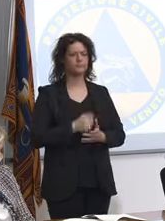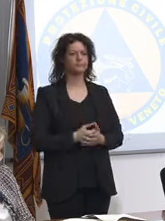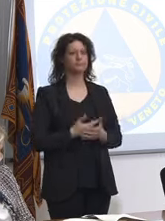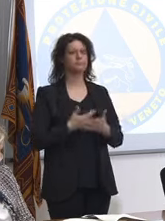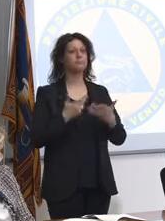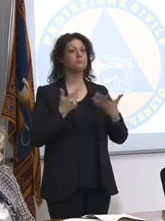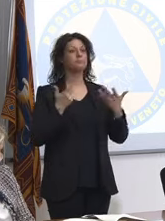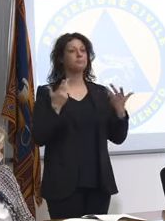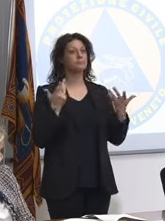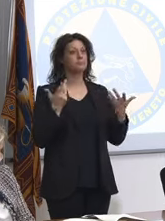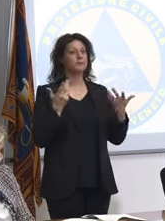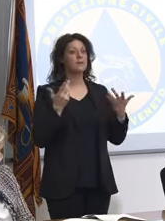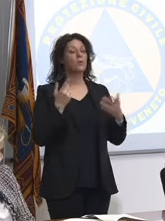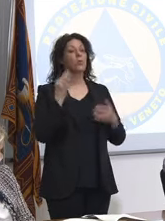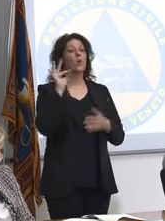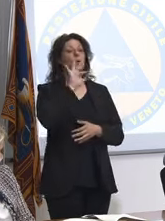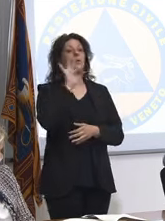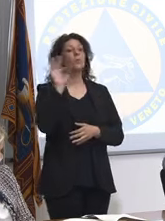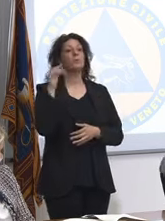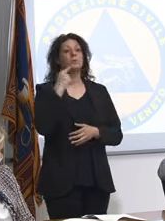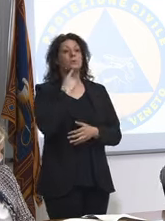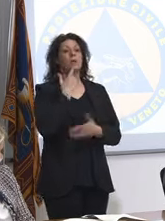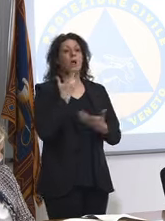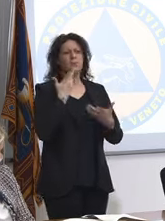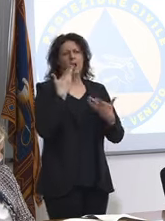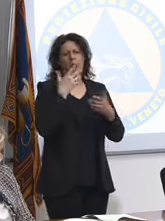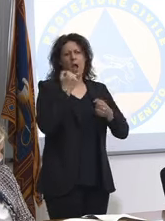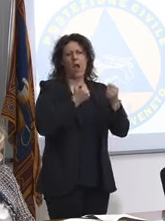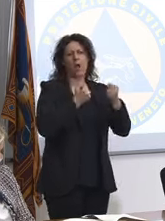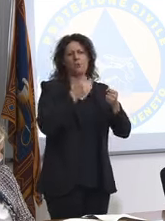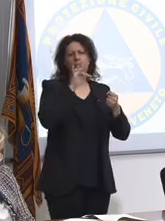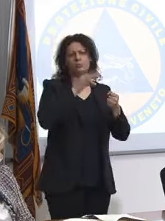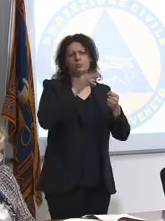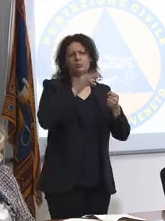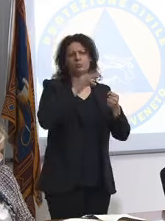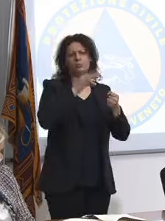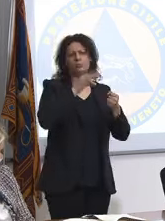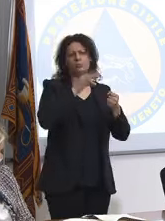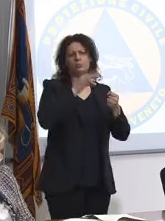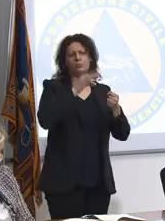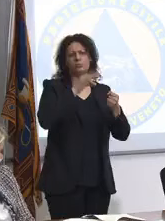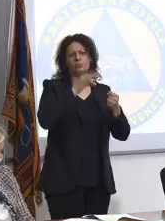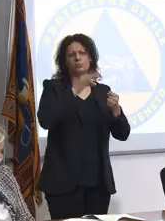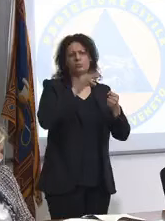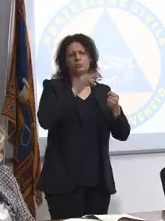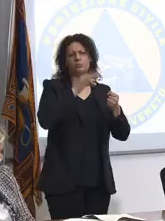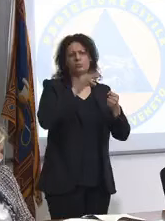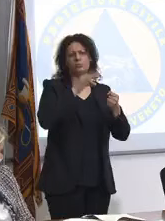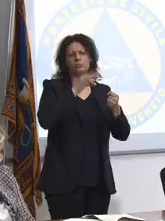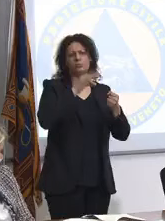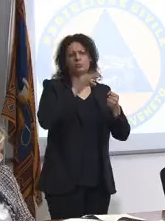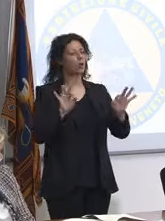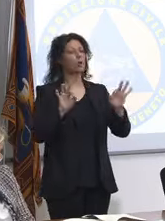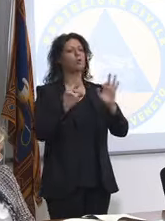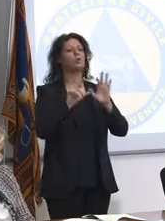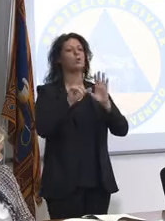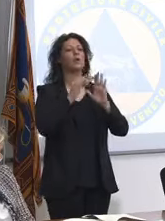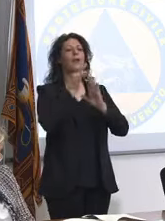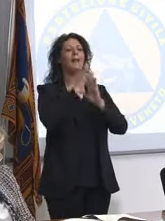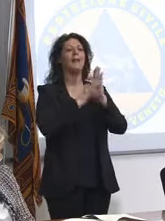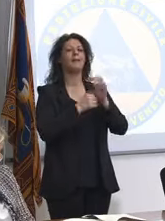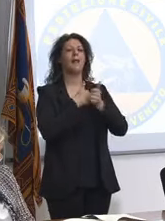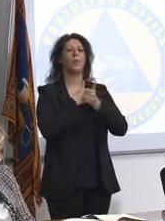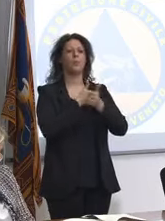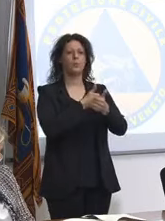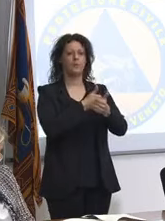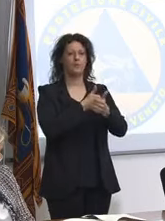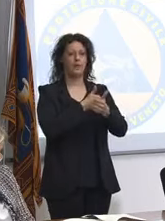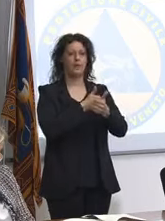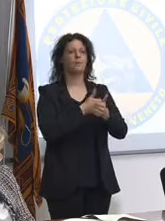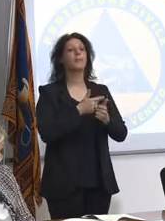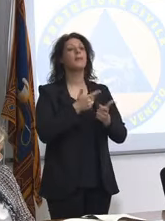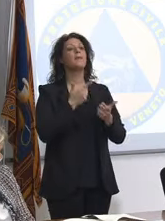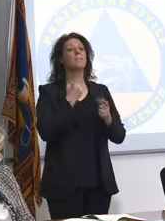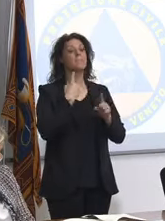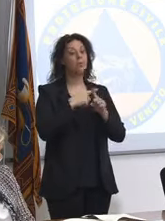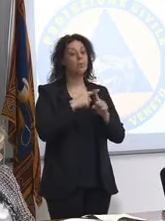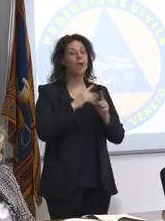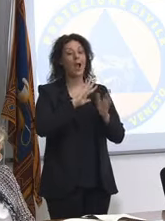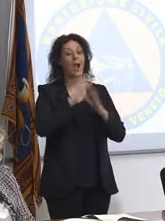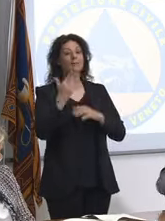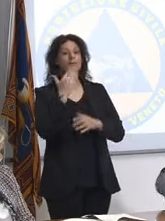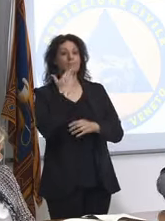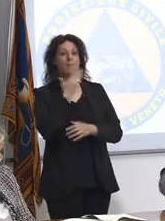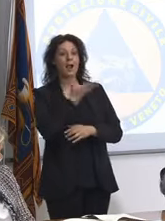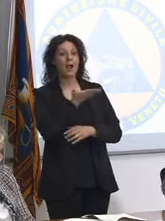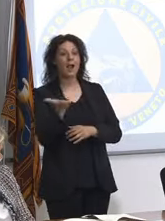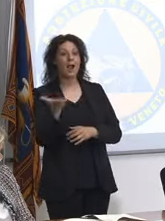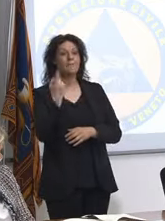noleggiavano già le auto. Sì, però adesso ci sono le linee guida e comunque ci sono altre attrezzature che non si noleggiavano. Quindi questa